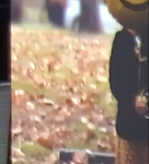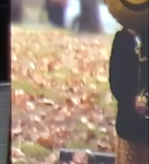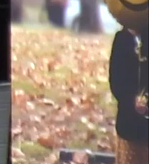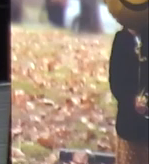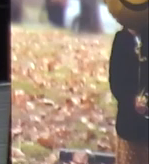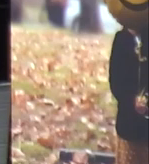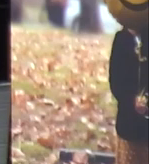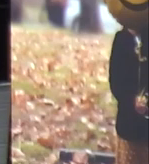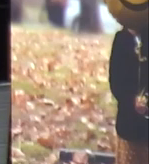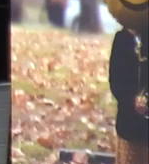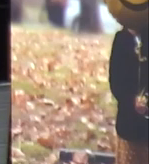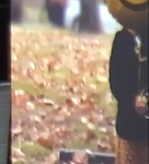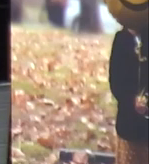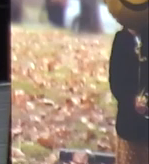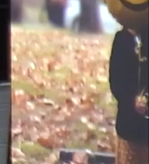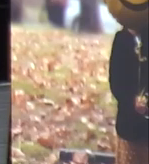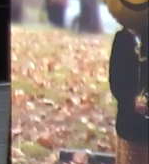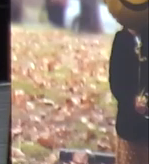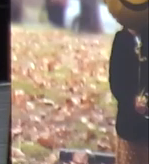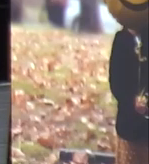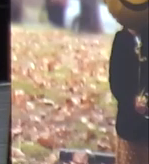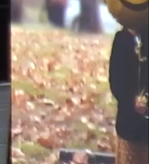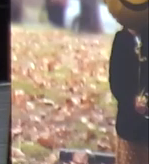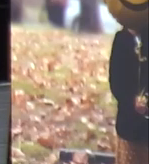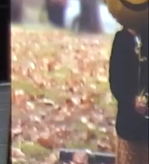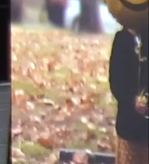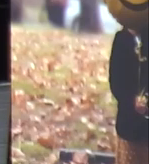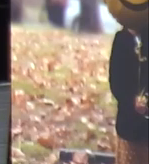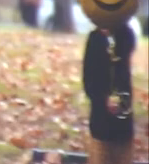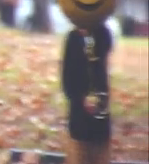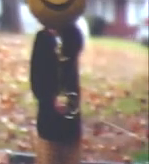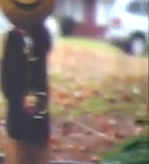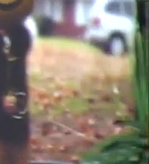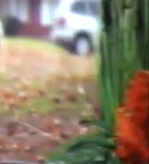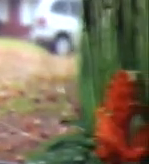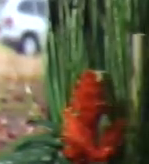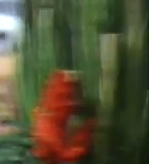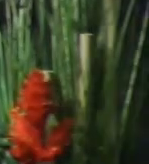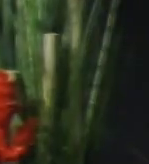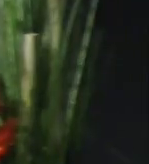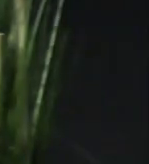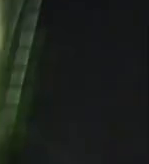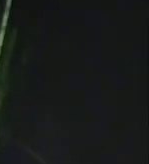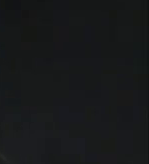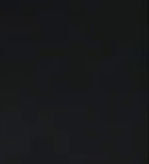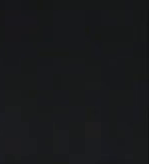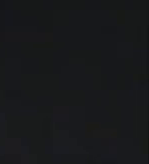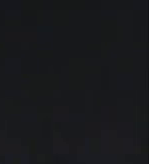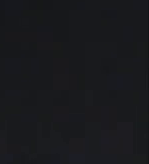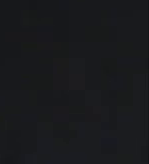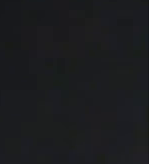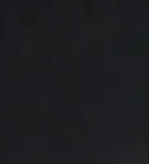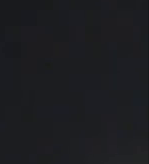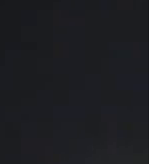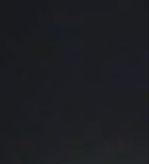pero hay que seguir tocándose y hay que recuperar la ternura y mamás y papás controlar el tono